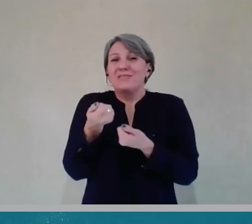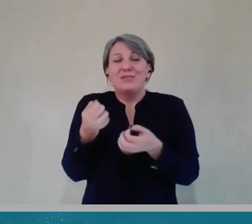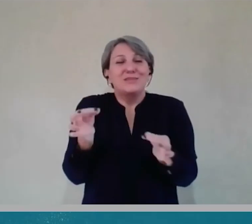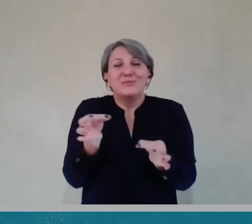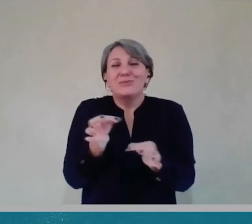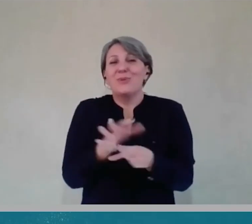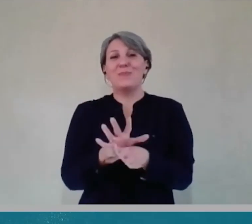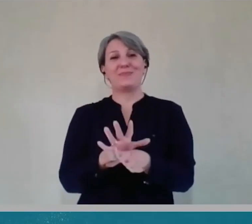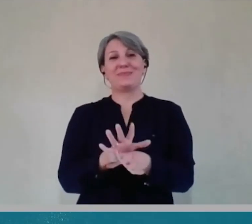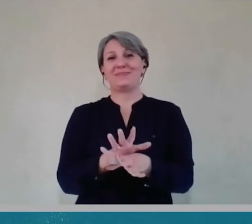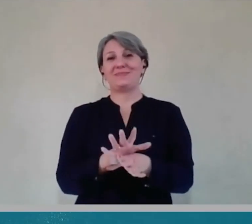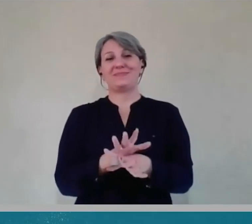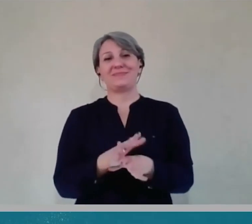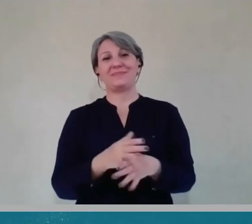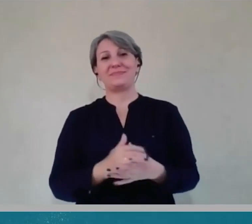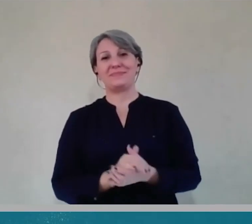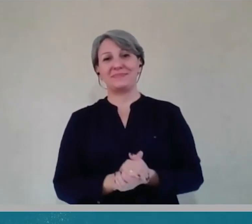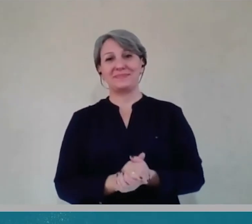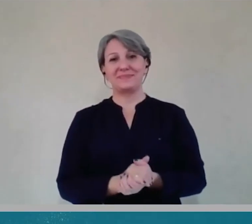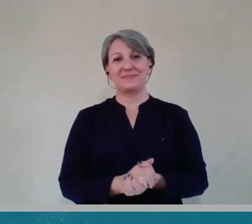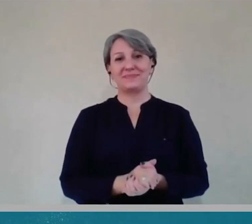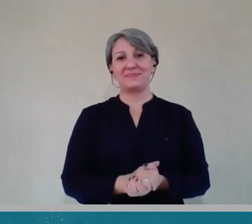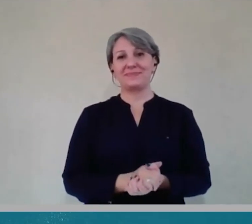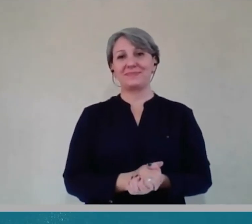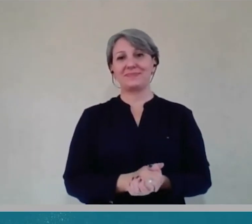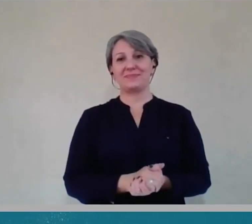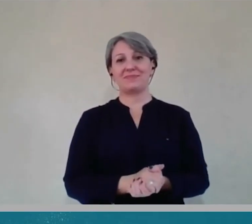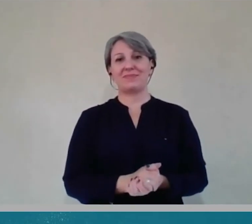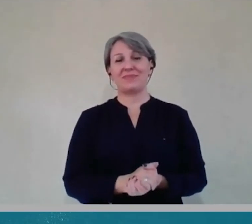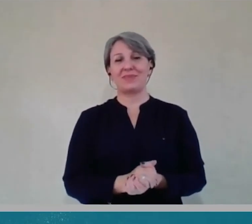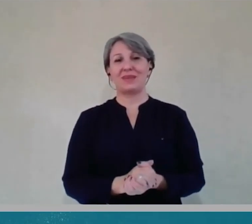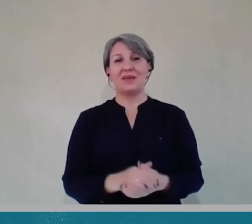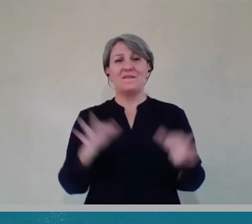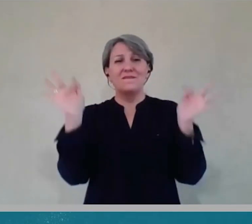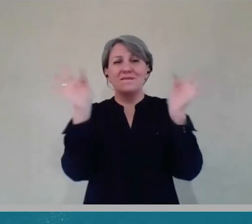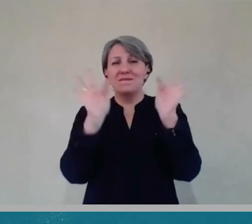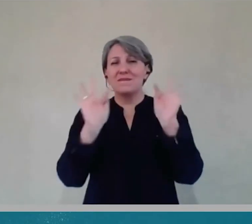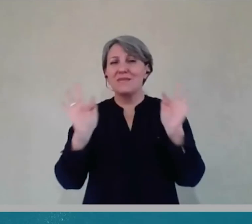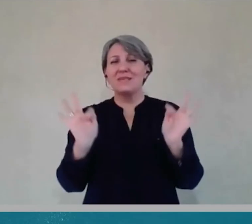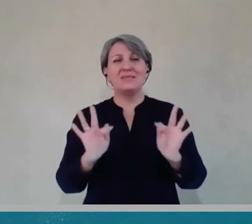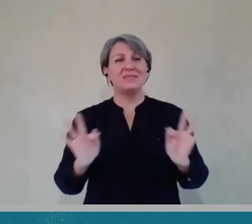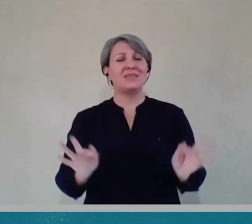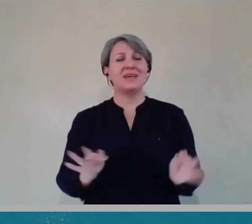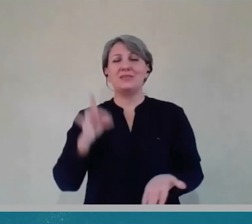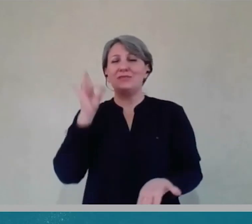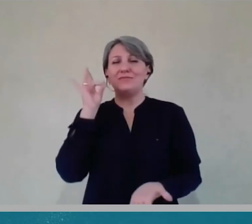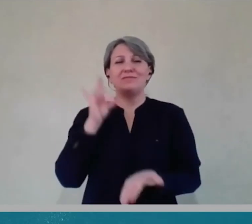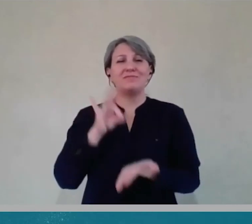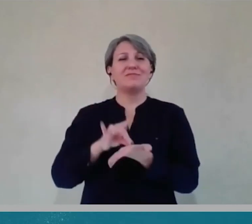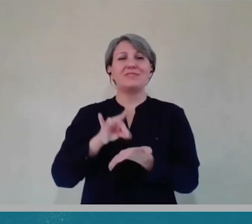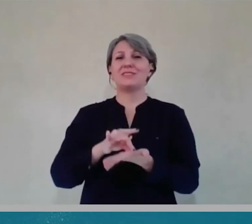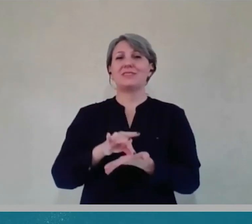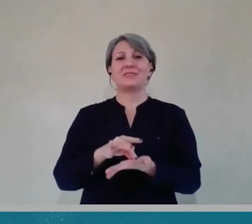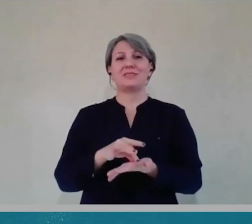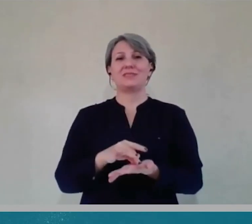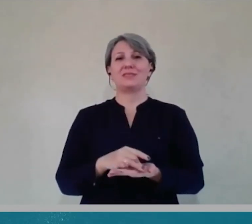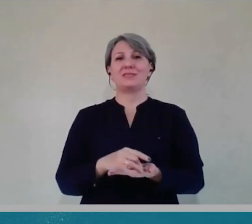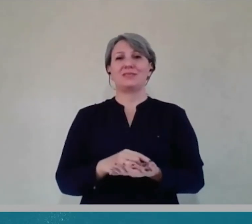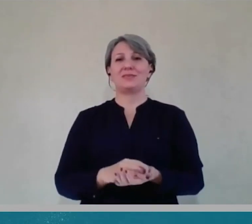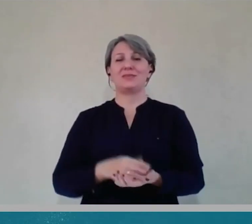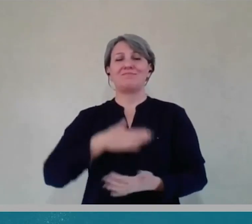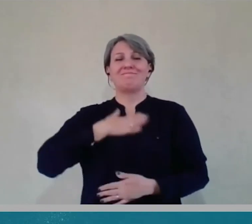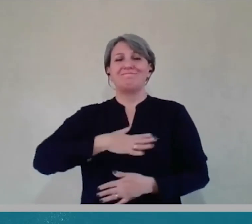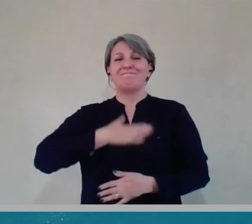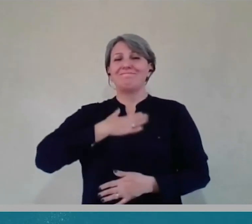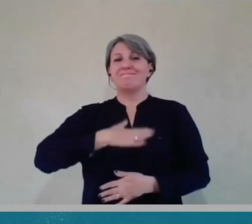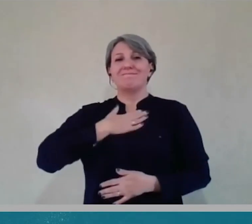verdadeira alegria, a verdadeira felicidade, é o verdadeiro prazer que Deus